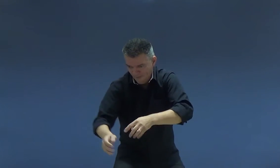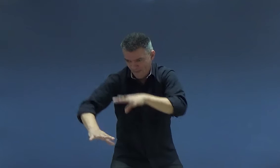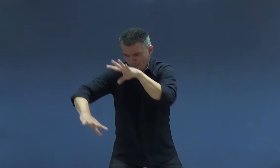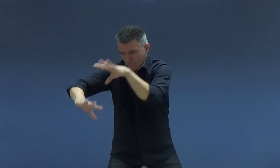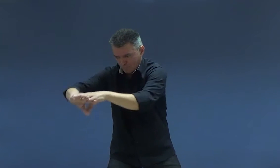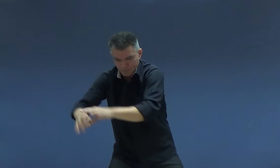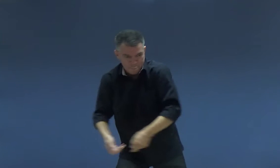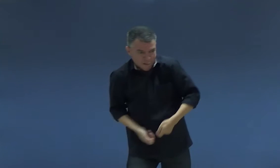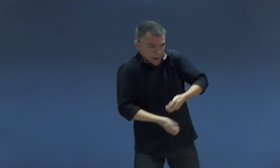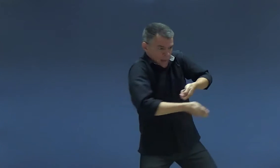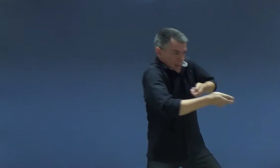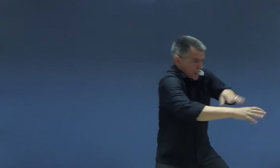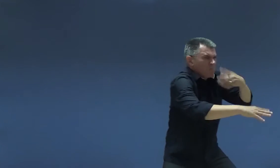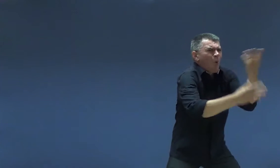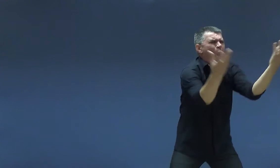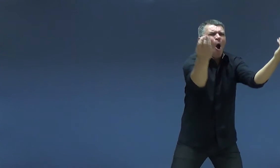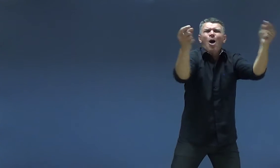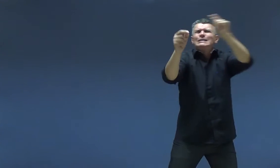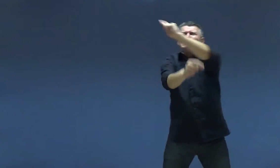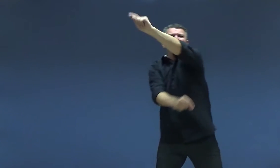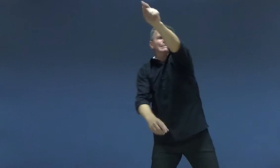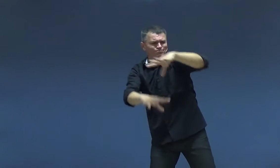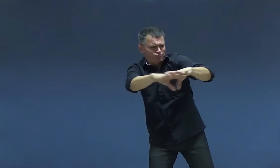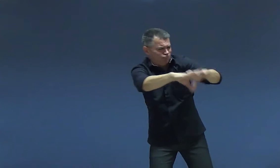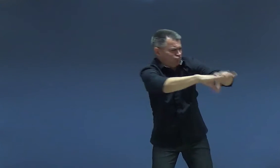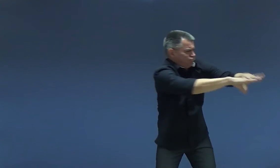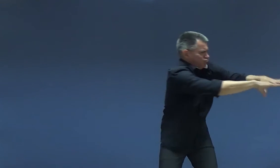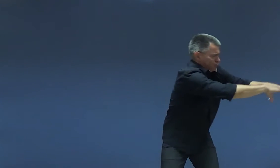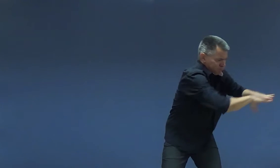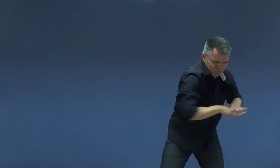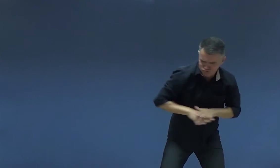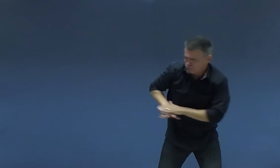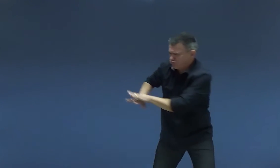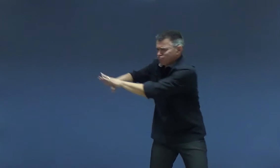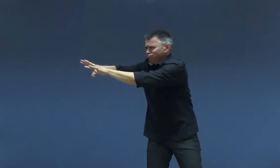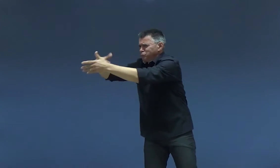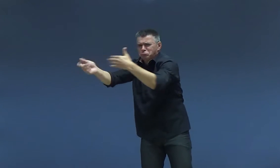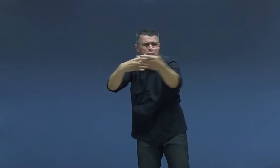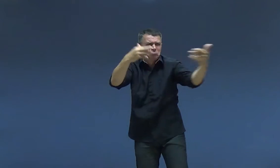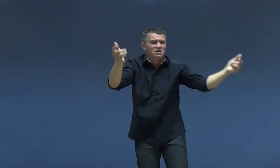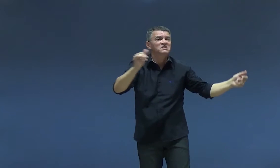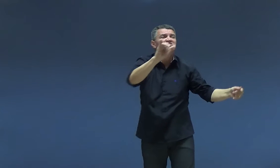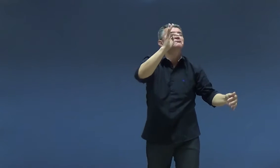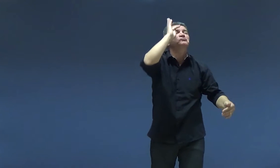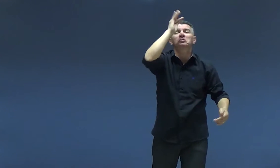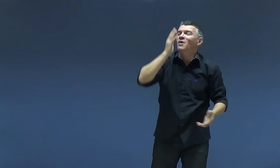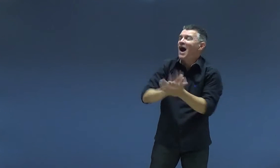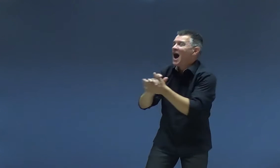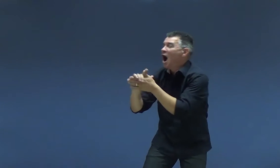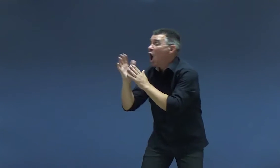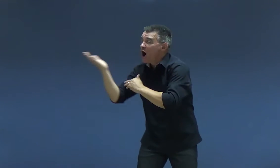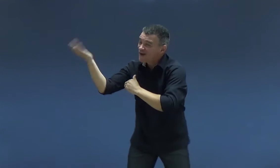ali, vou colocando armadilhas em todos os lugares, né? Vou colocar. Aí a